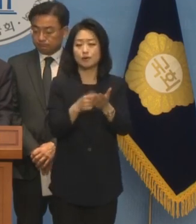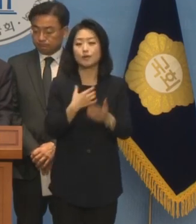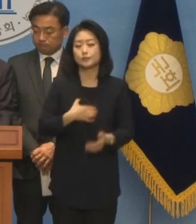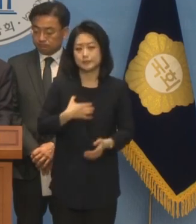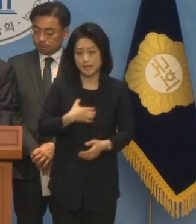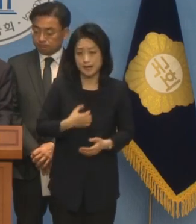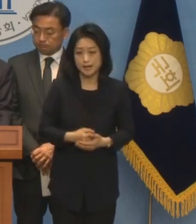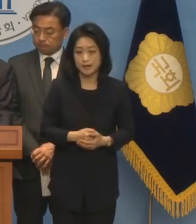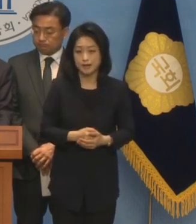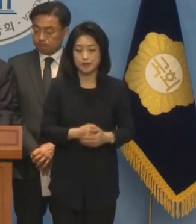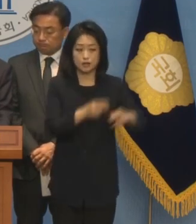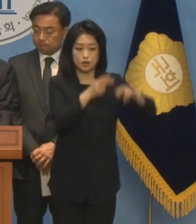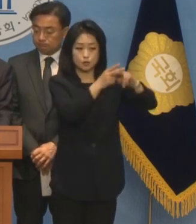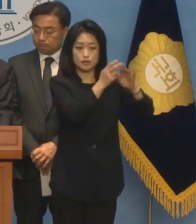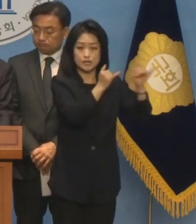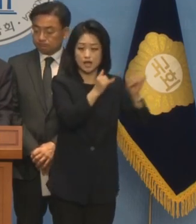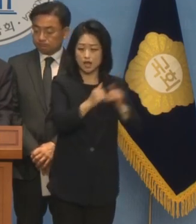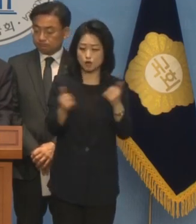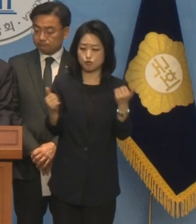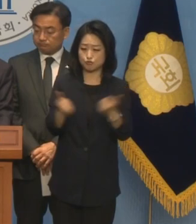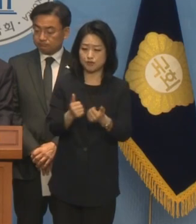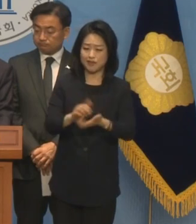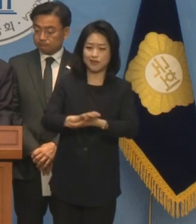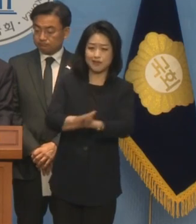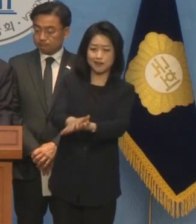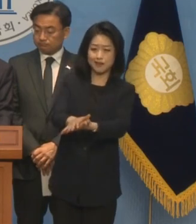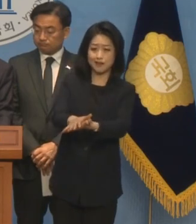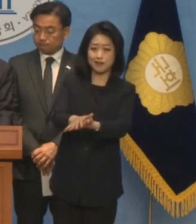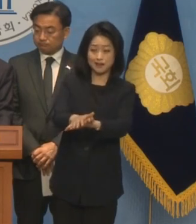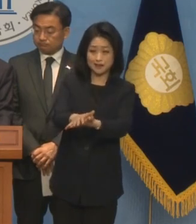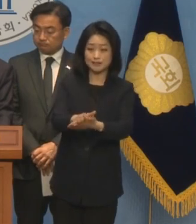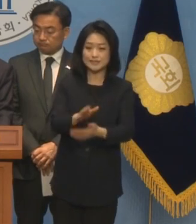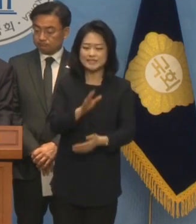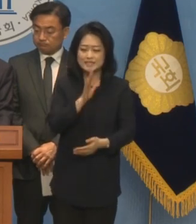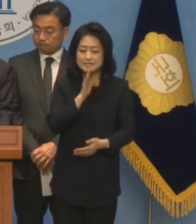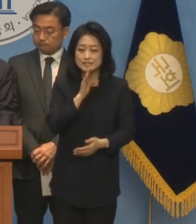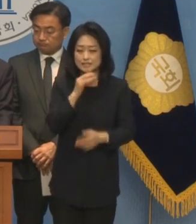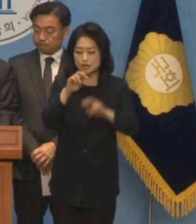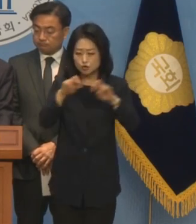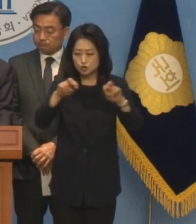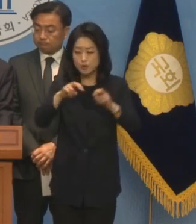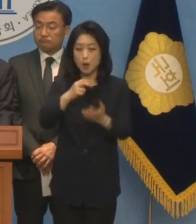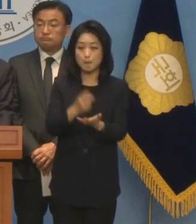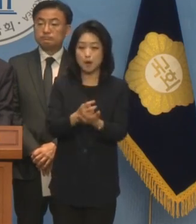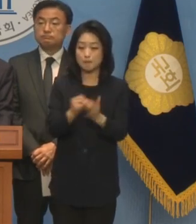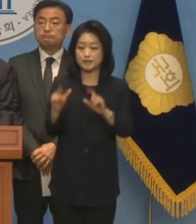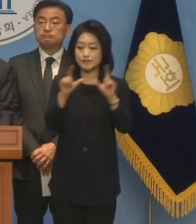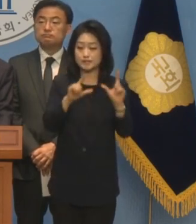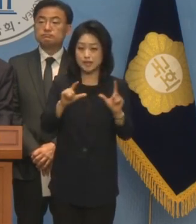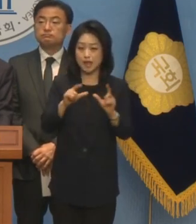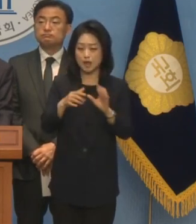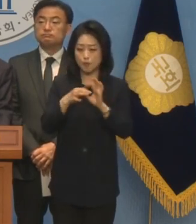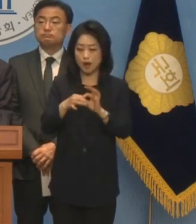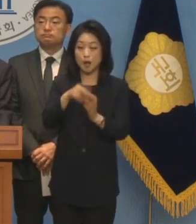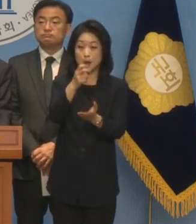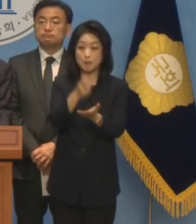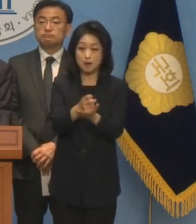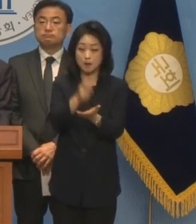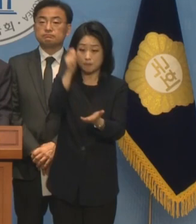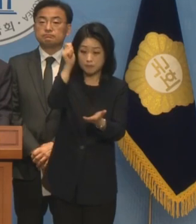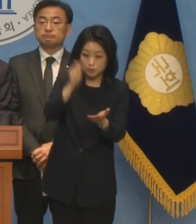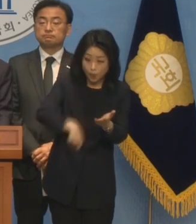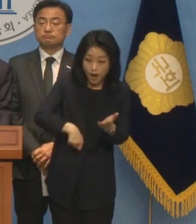국회를 깔보며 거부한 진실규명 법안과 민생법안을 통과시킬 마지막